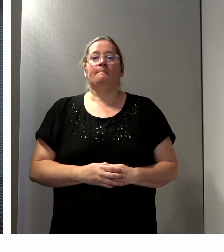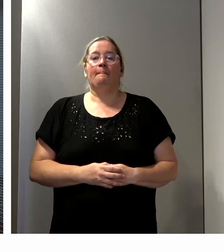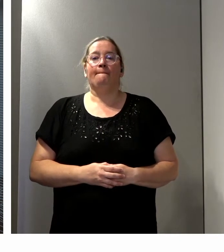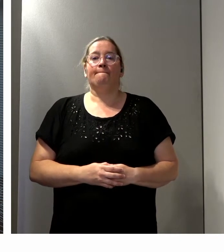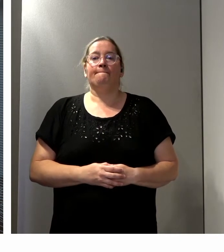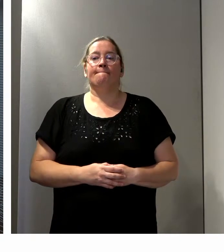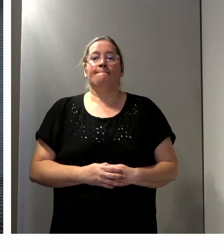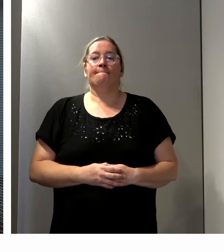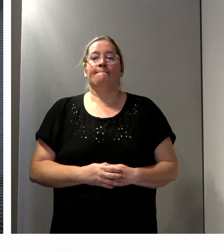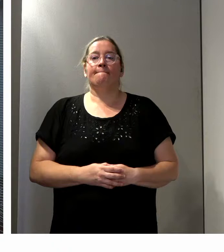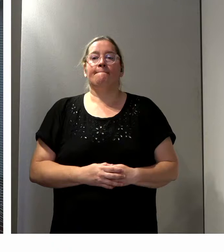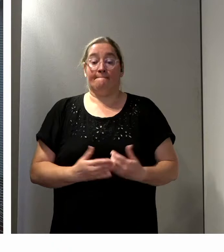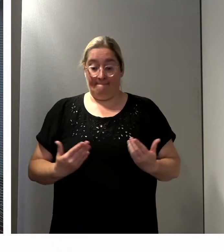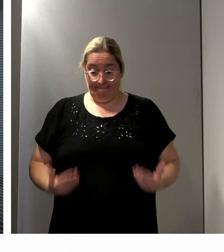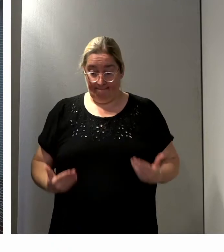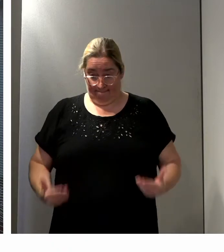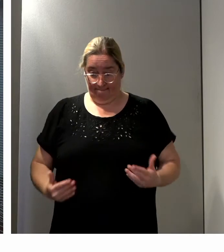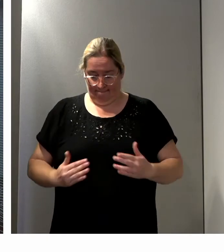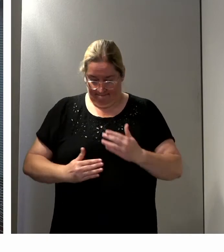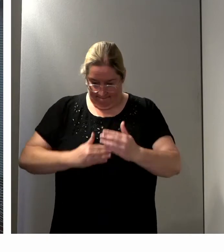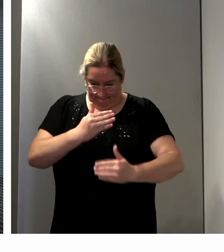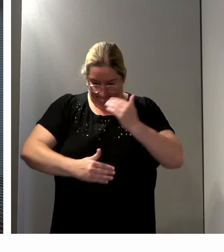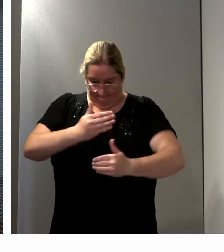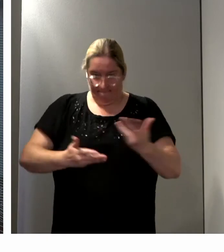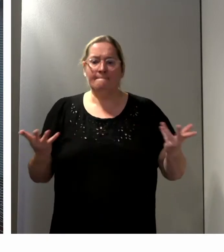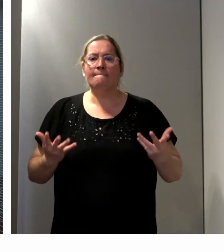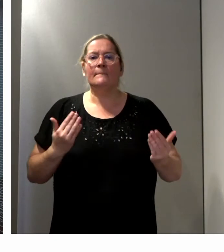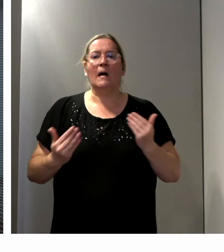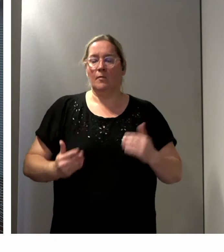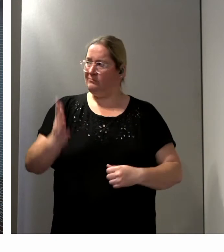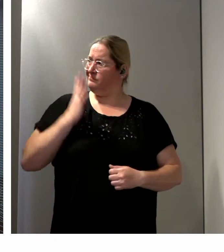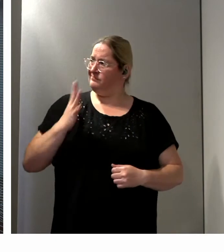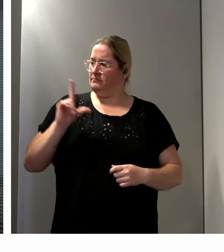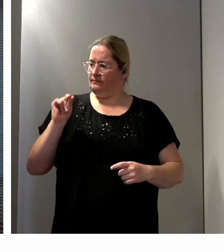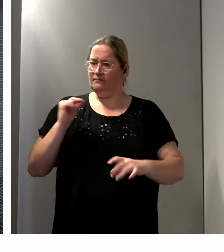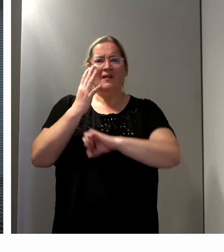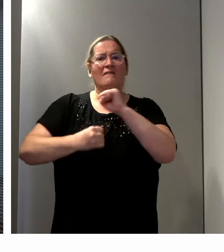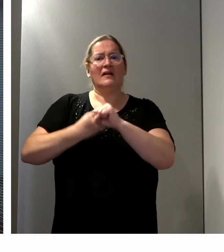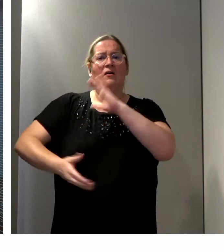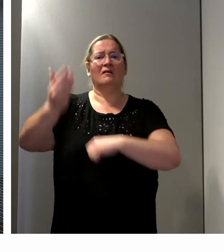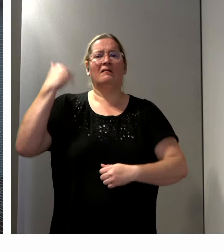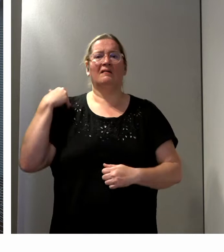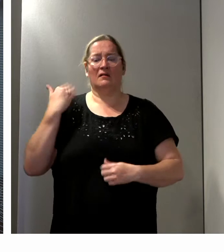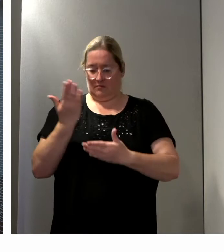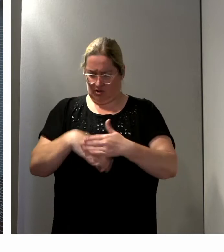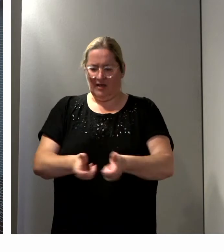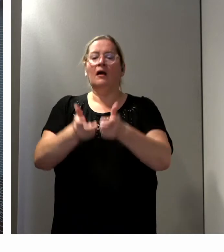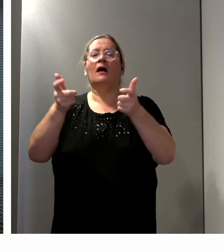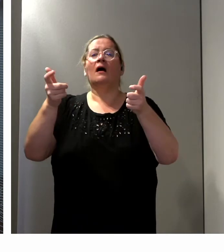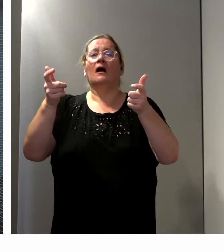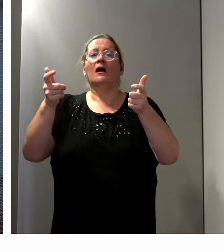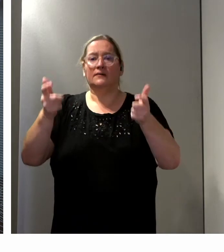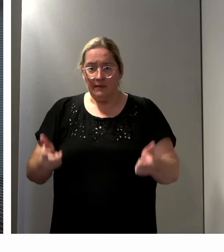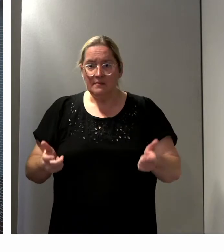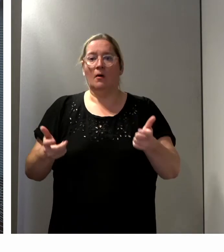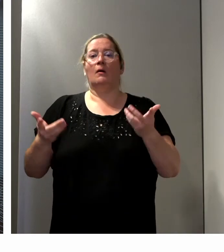quelles avancées on peut considérer aujourd'hui au regard, par exemple, il y a 20 ans, dans les établissements, tout